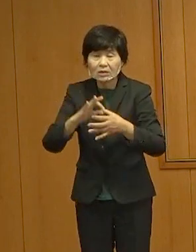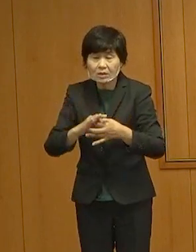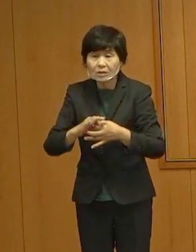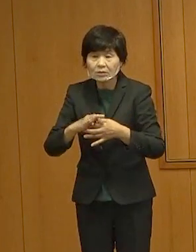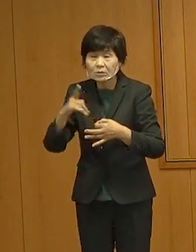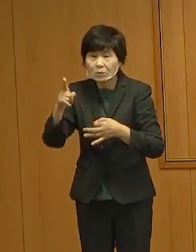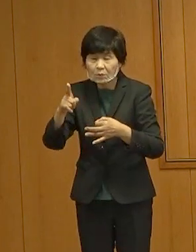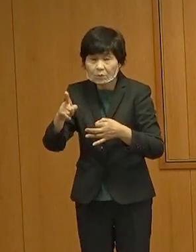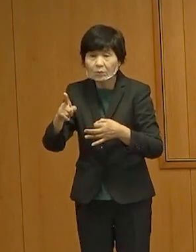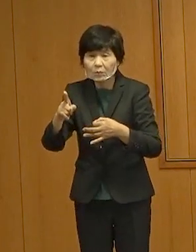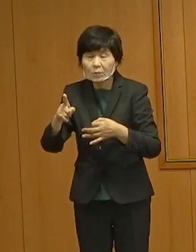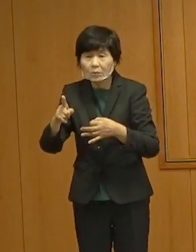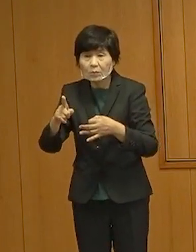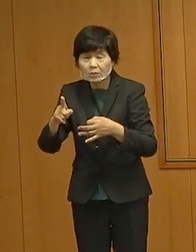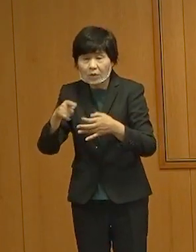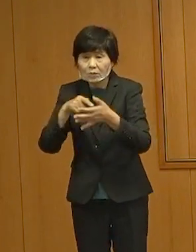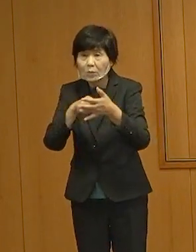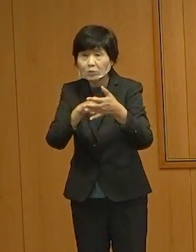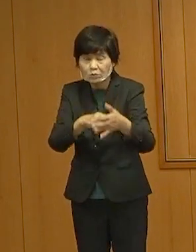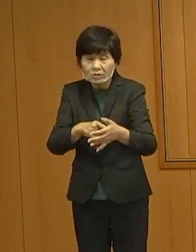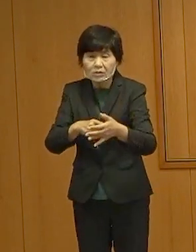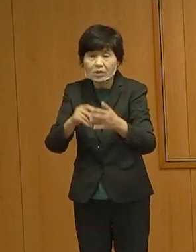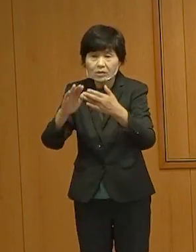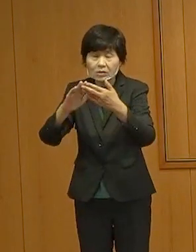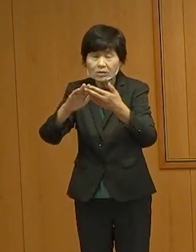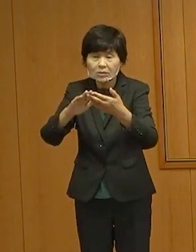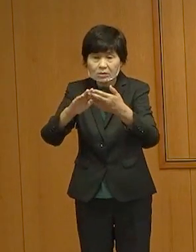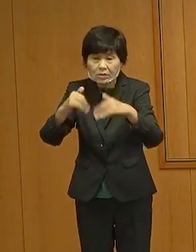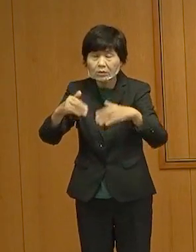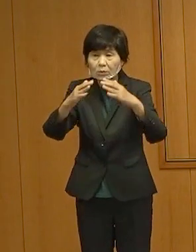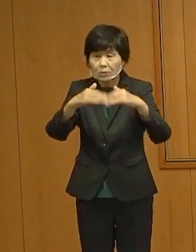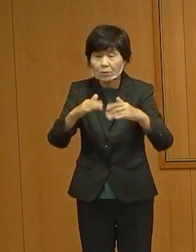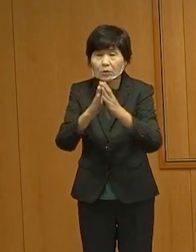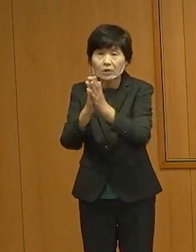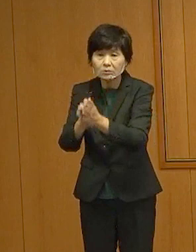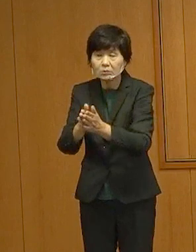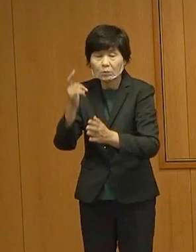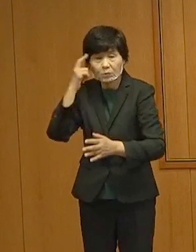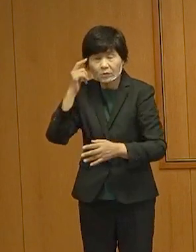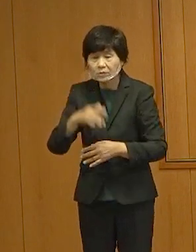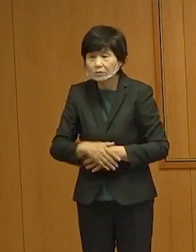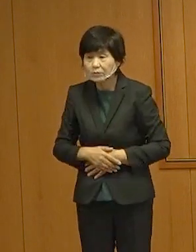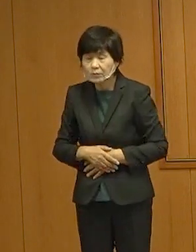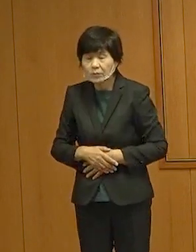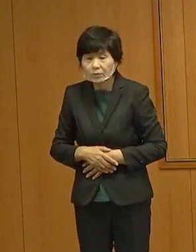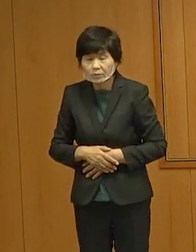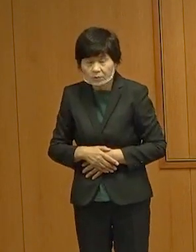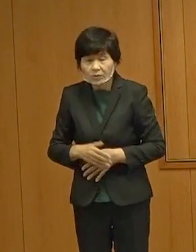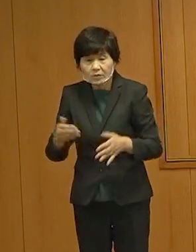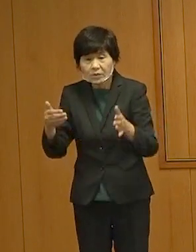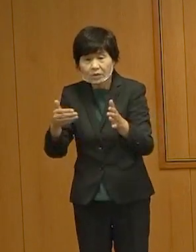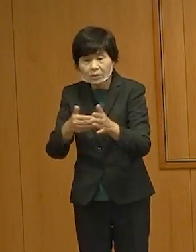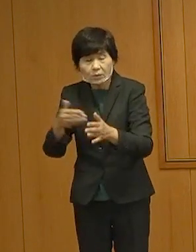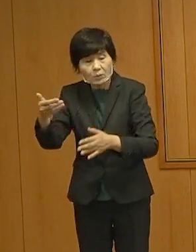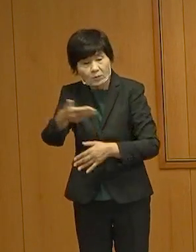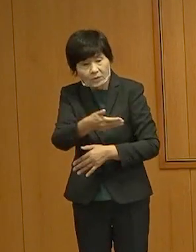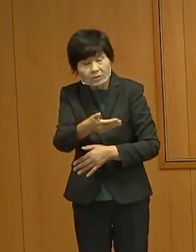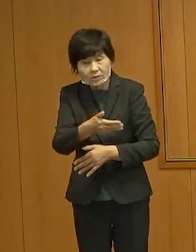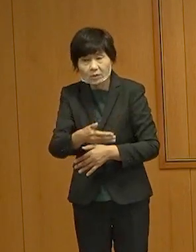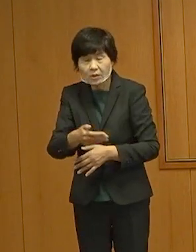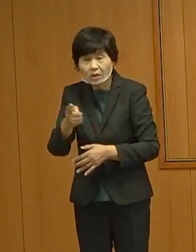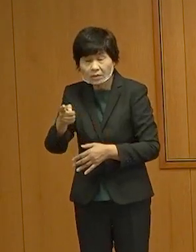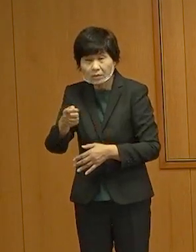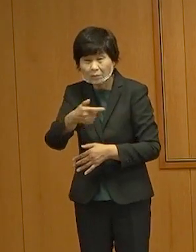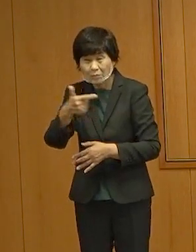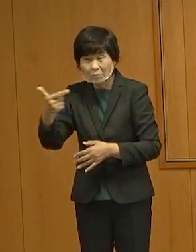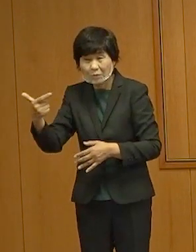撤去していただくということを考えないといけないと思います。 分かりました。で、最後なんですけど、やっぱりあれだけ大規模な